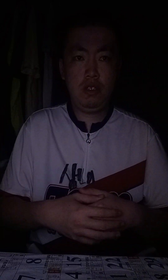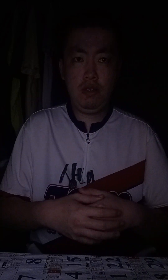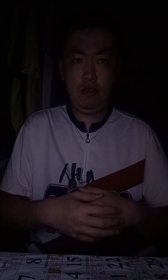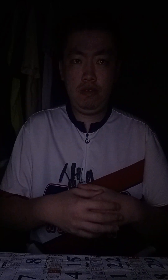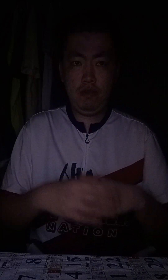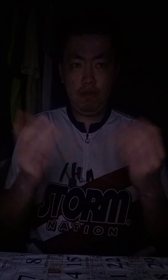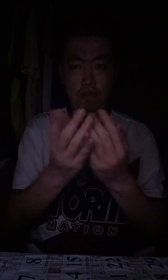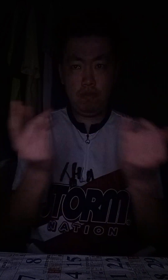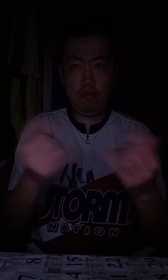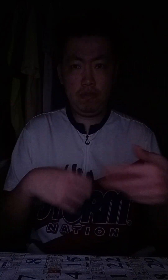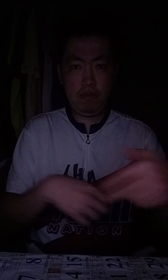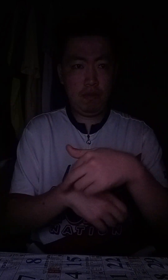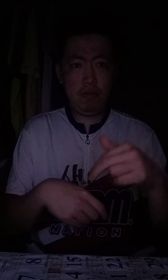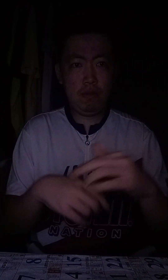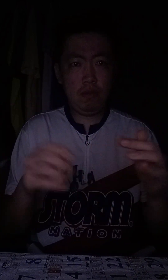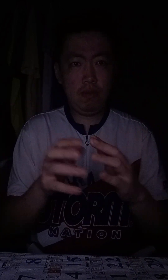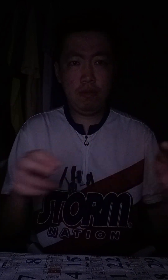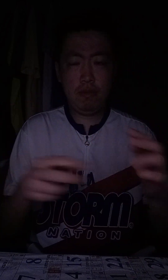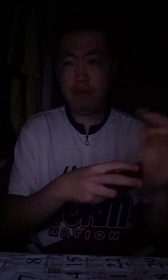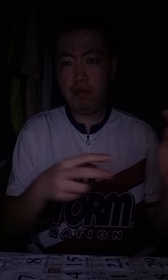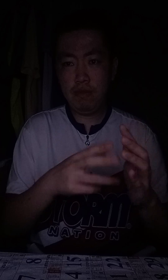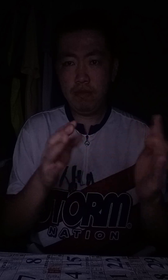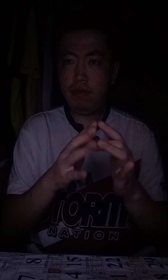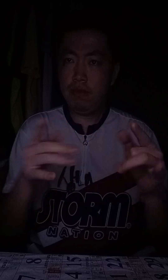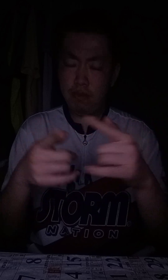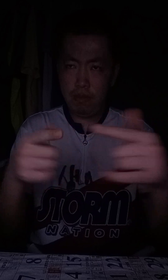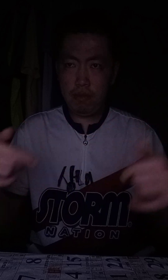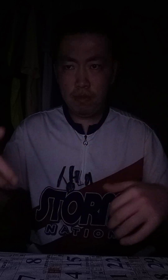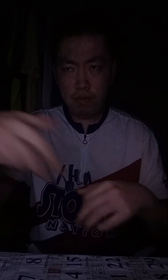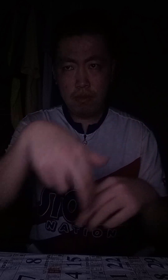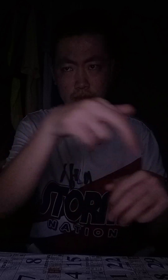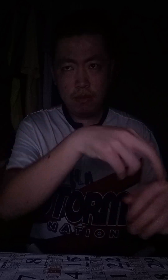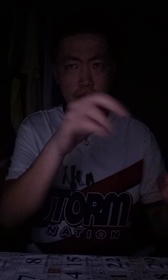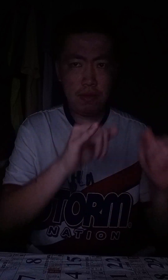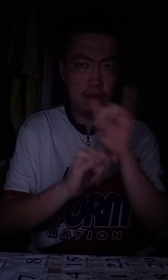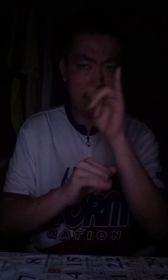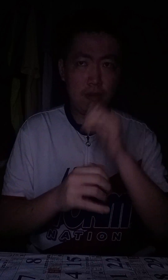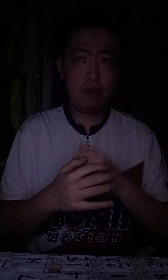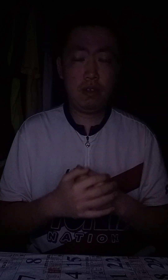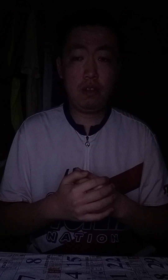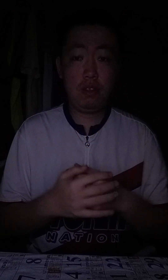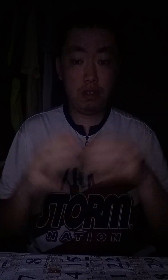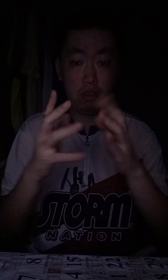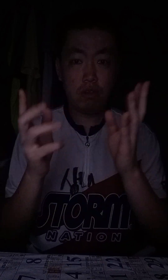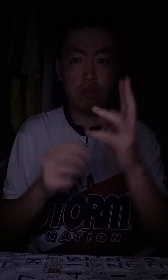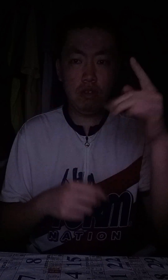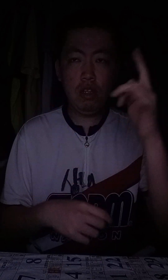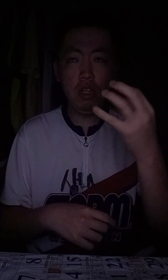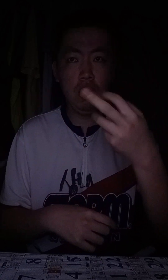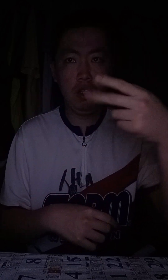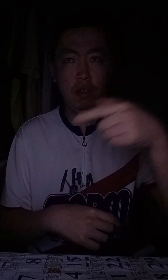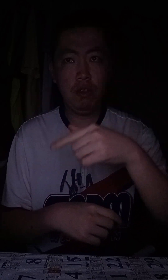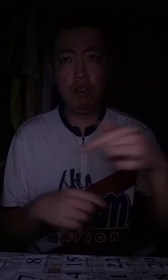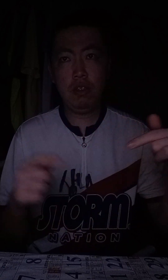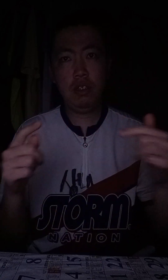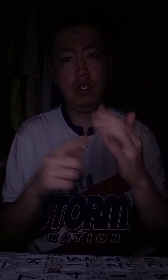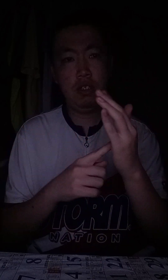오늘 아침 빗길을 달리던 통근버스가 도로 밖으로 떨어지는 사고가 났습니다. 운전자가 숨지고 차에 타고 있던 한